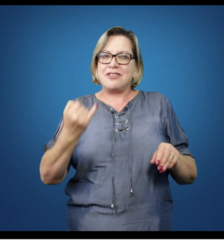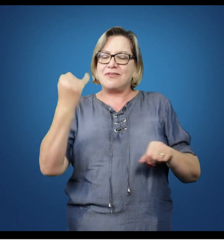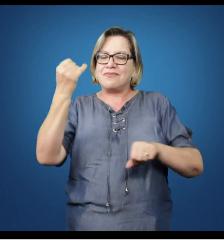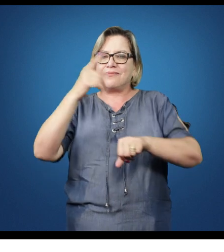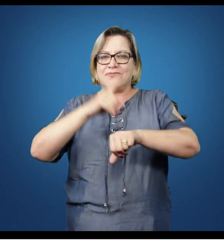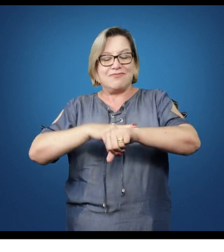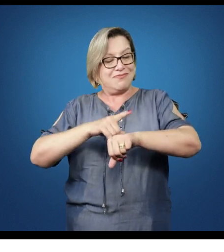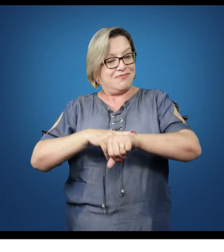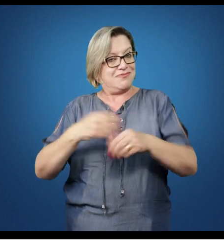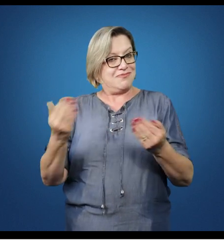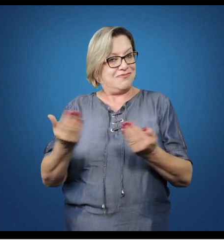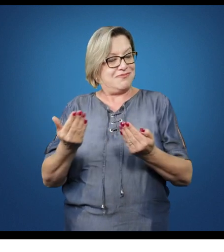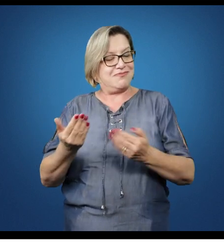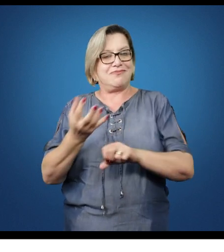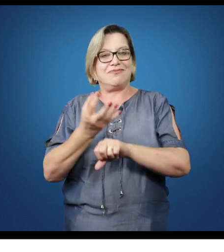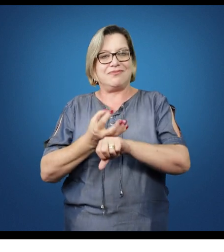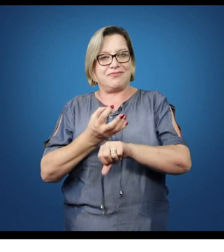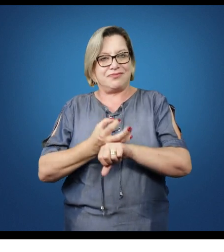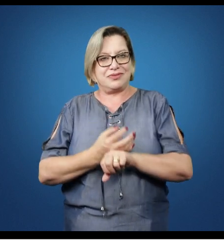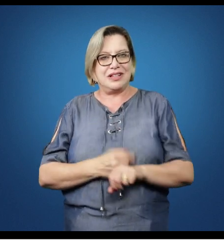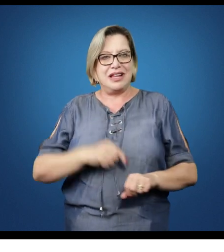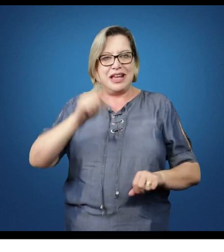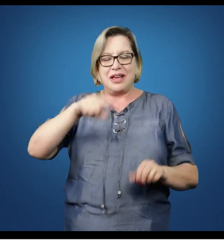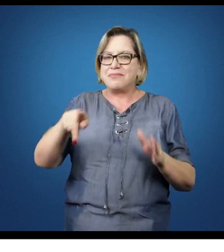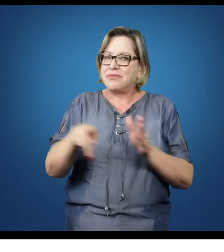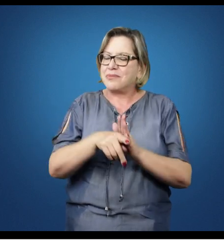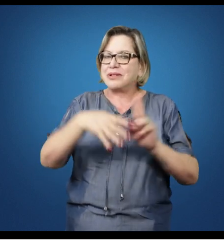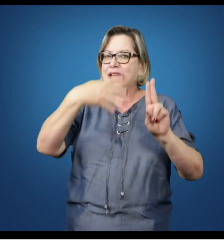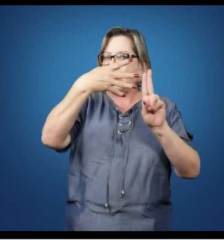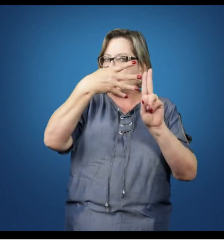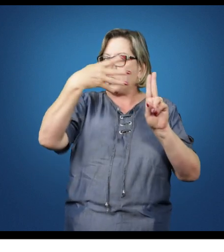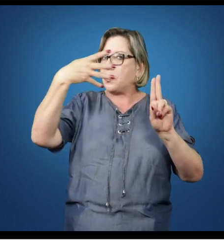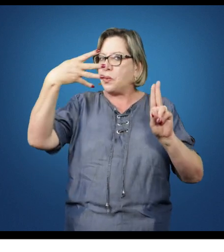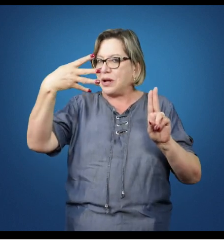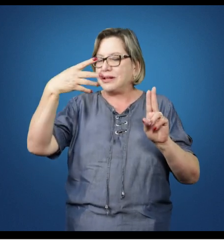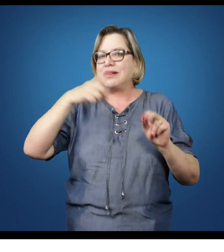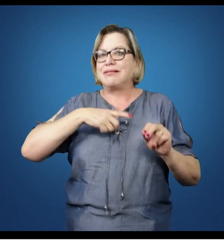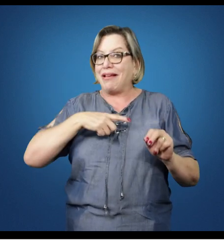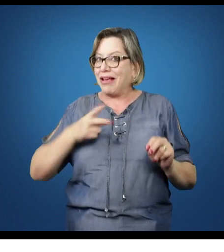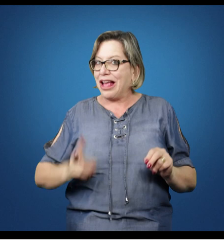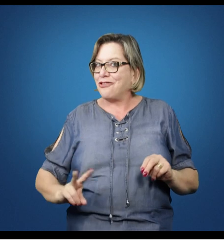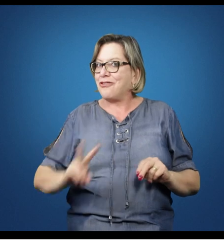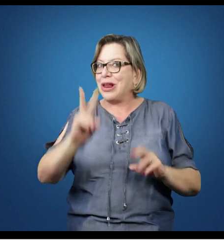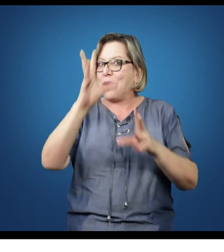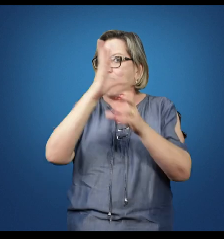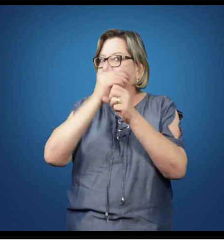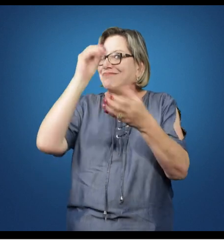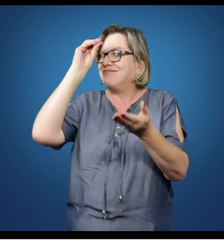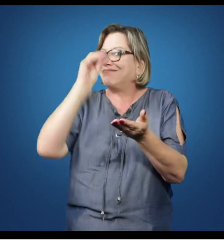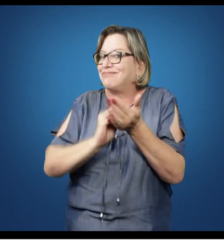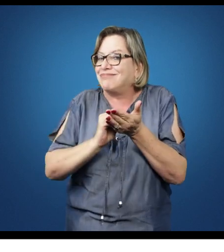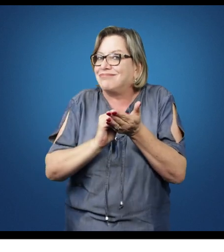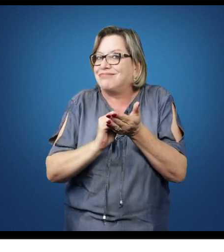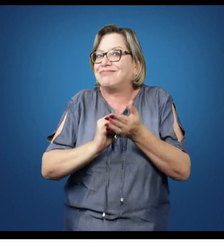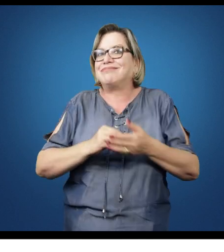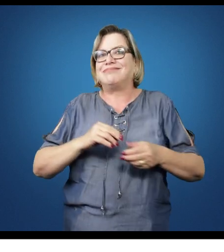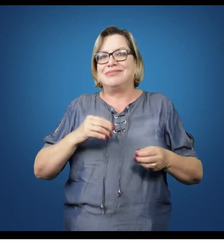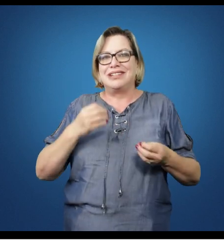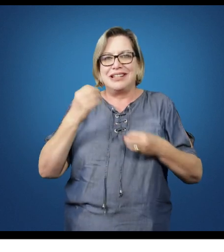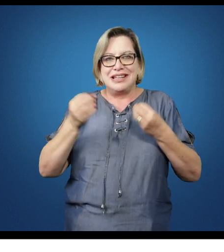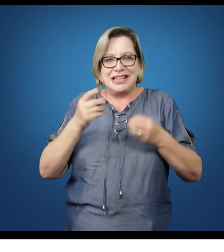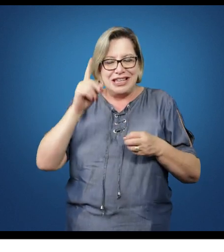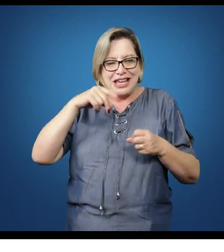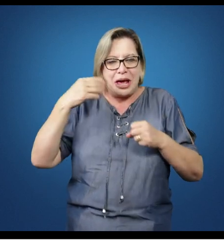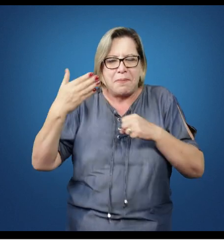momento da disciplina ela faz parte da quarta unidade ela tem uma valoração alta lá nas notas de vocês e ela é